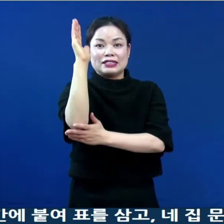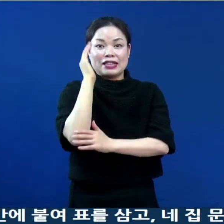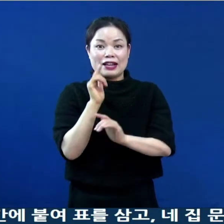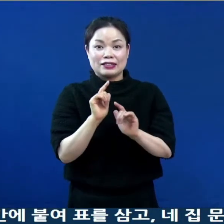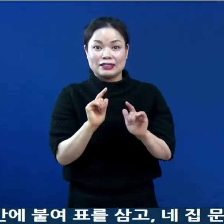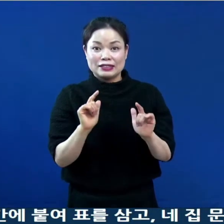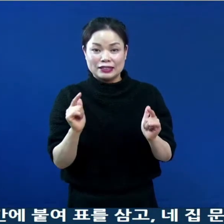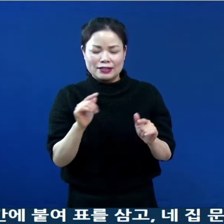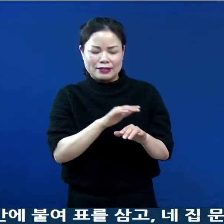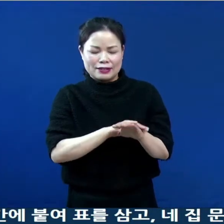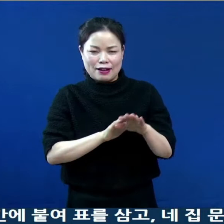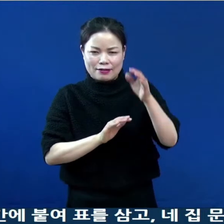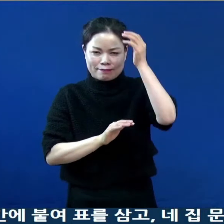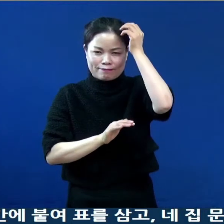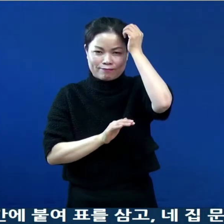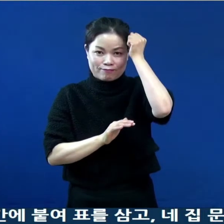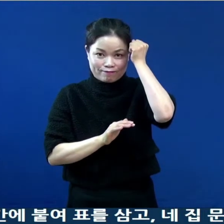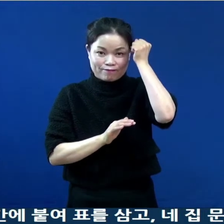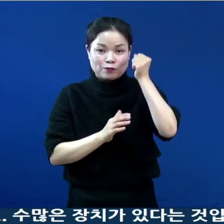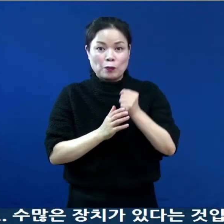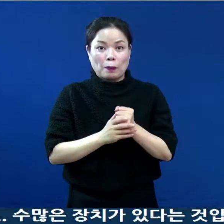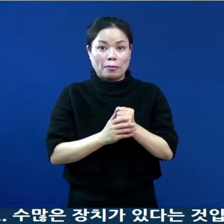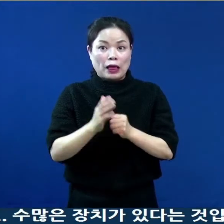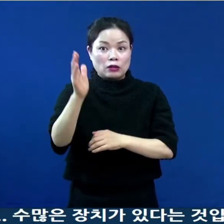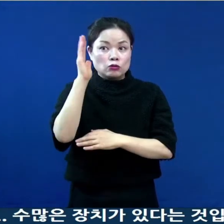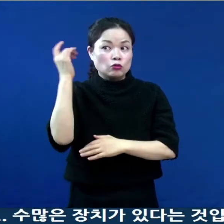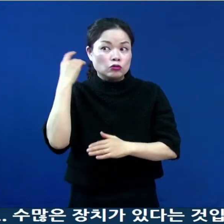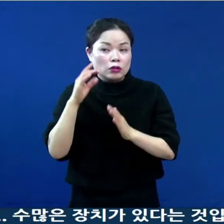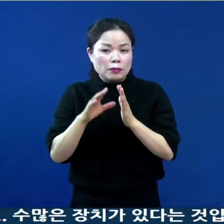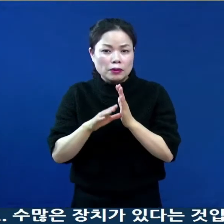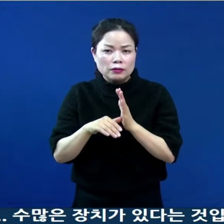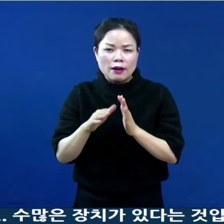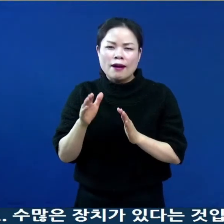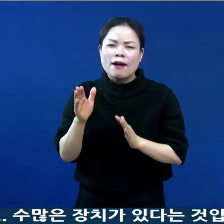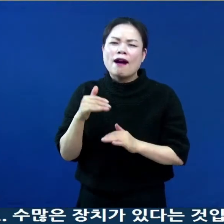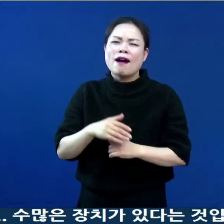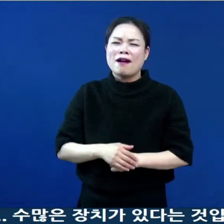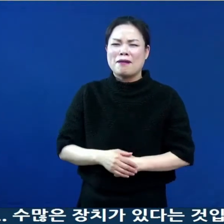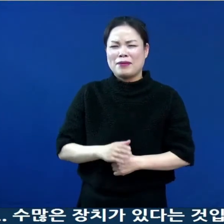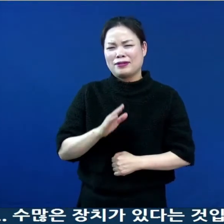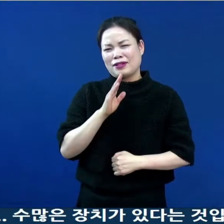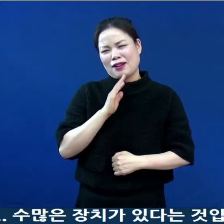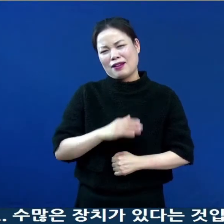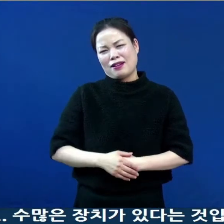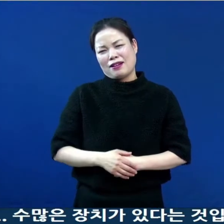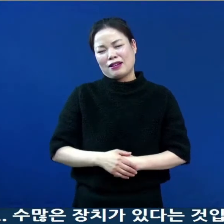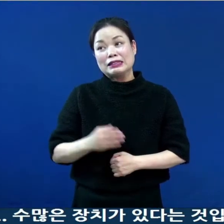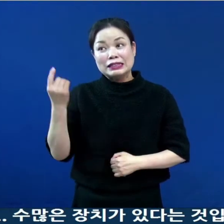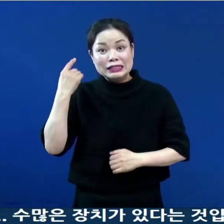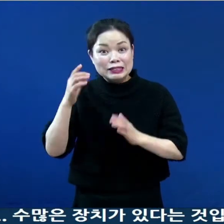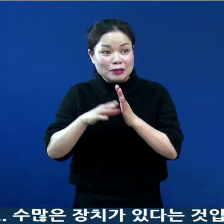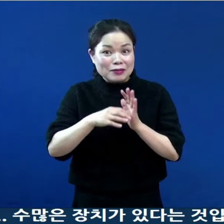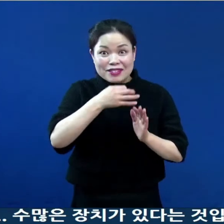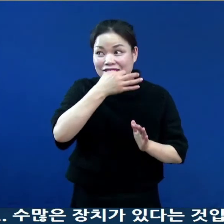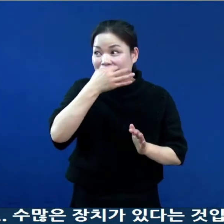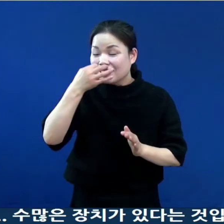잘 기억해뒀다는 겁니다. 그 스토리를 들을 때마다 그래, 들을 때마다 신나는 거야.